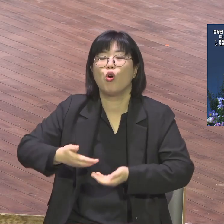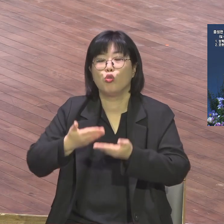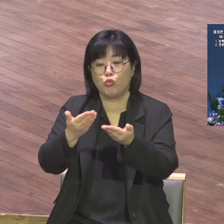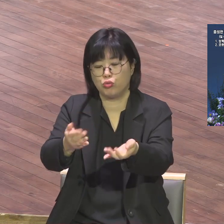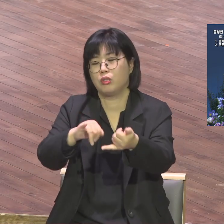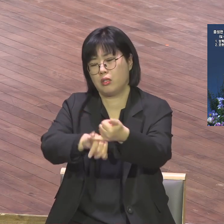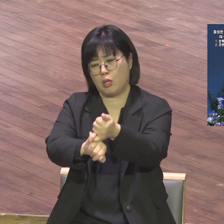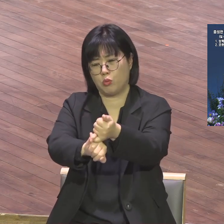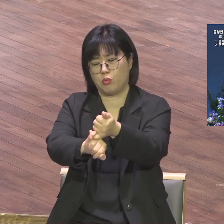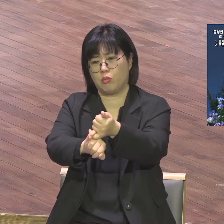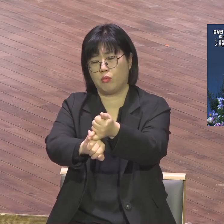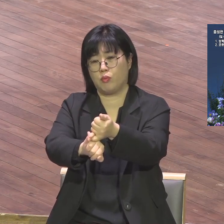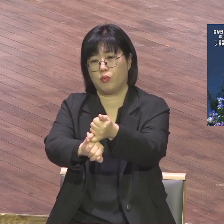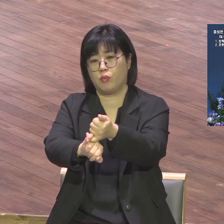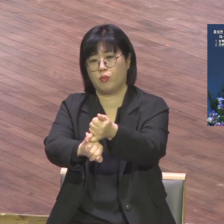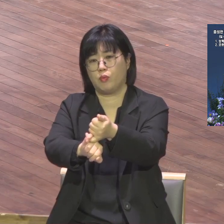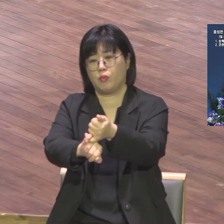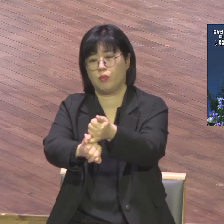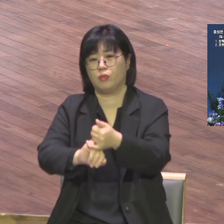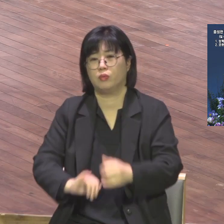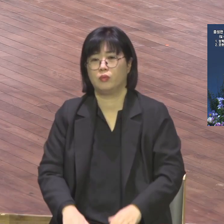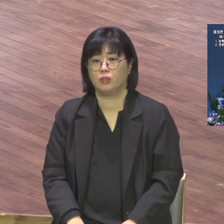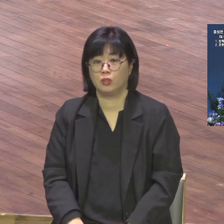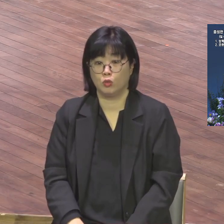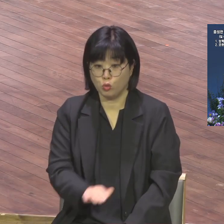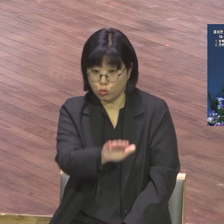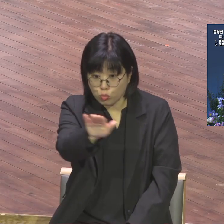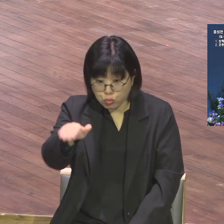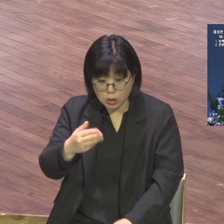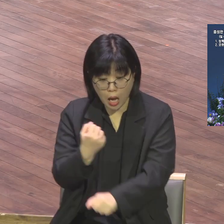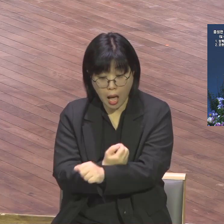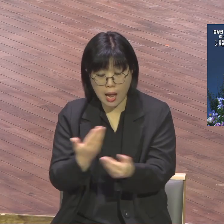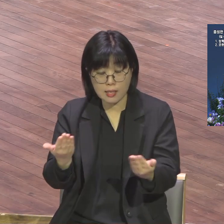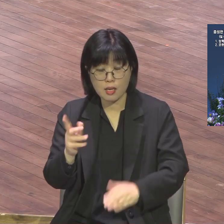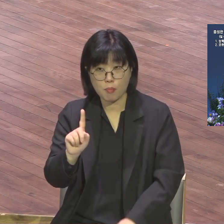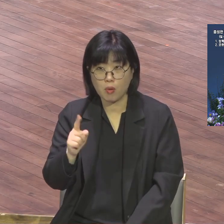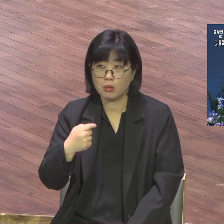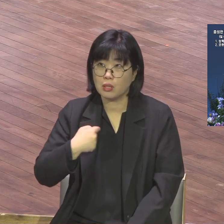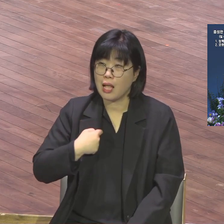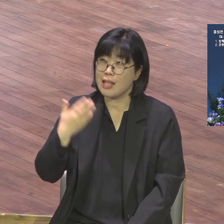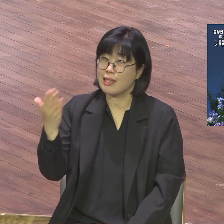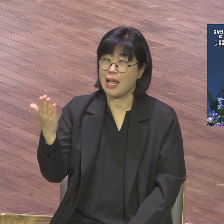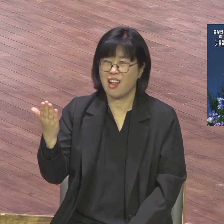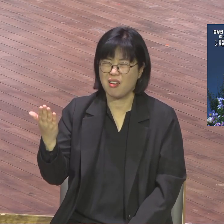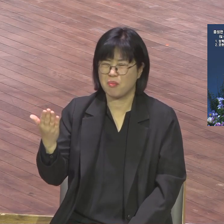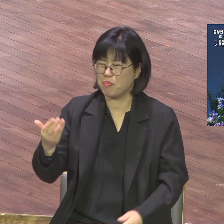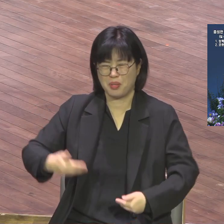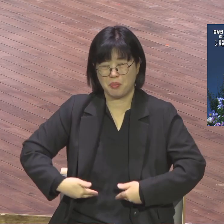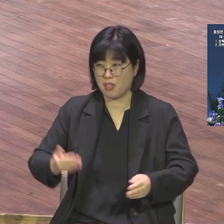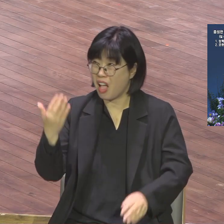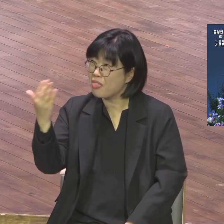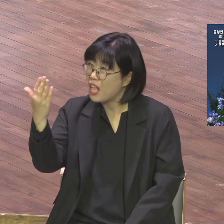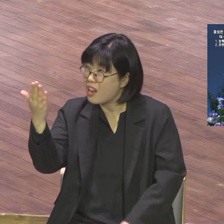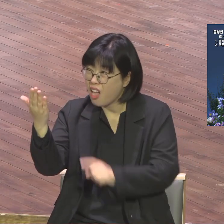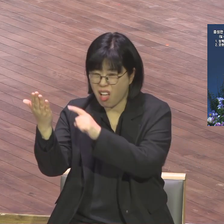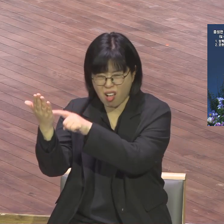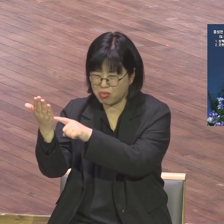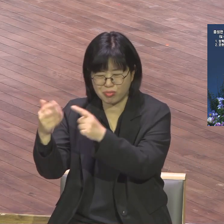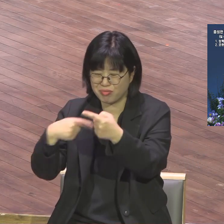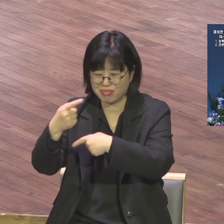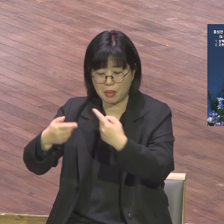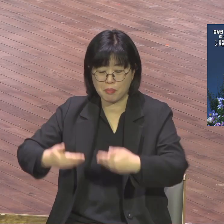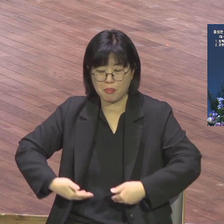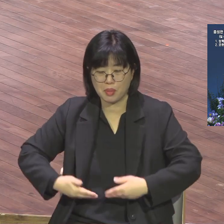우리가 할 거는요, 영적 한 방향을 맞춰서 그냥 우리가 할 거 없어요. 언약격 도전하면 됩니다. 그냥 믿고